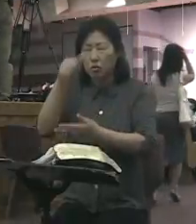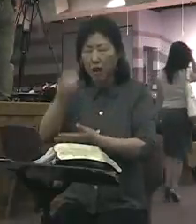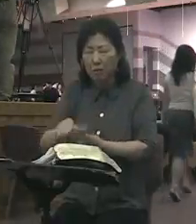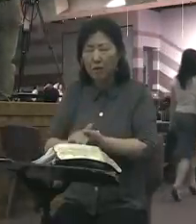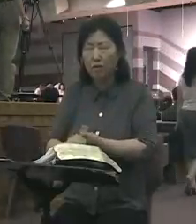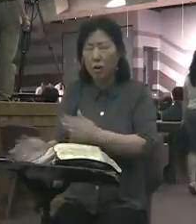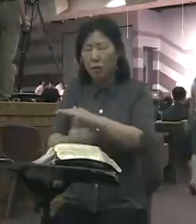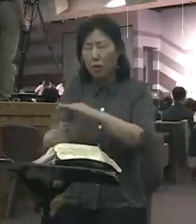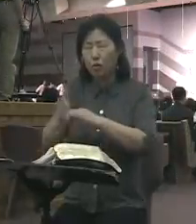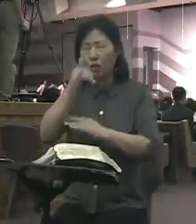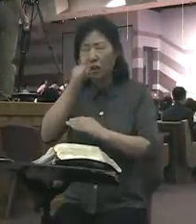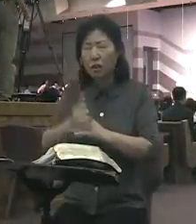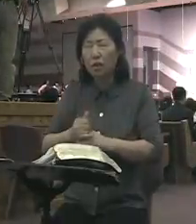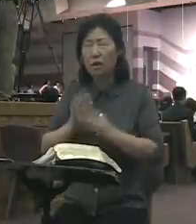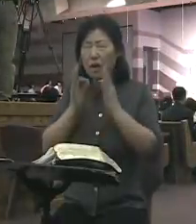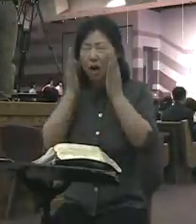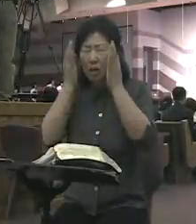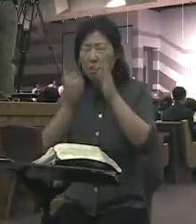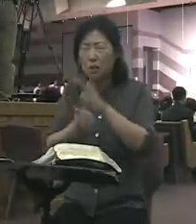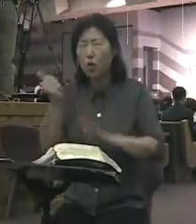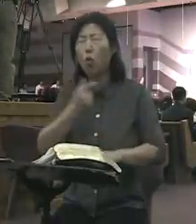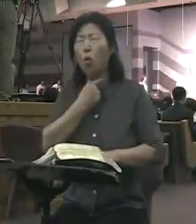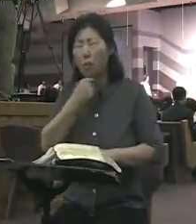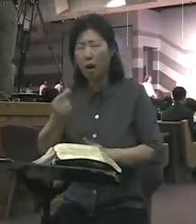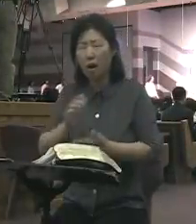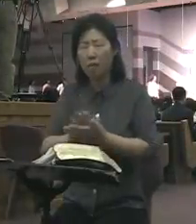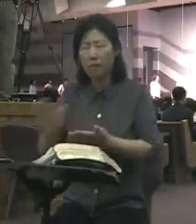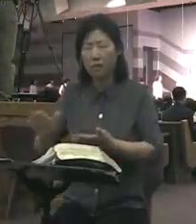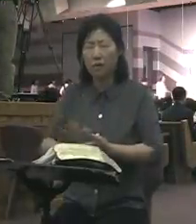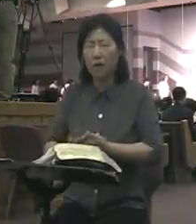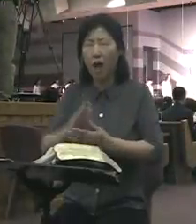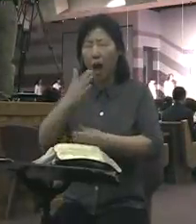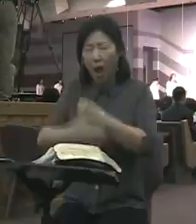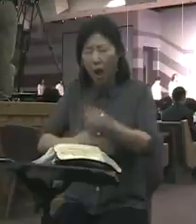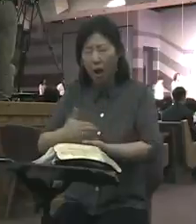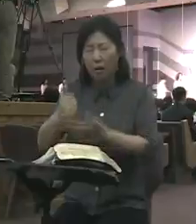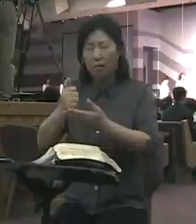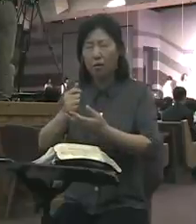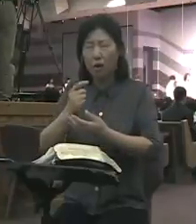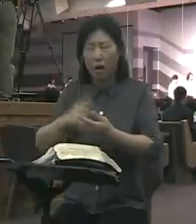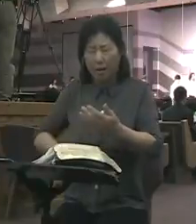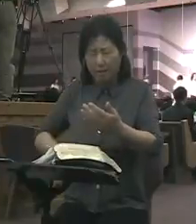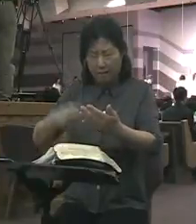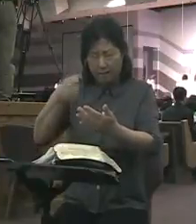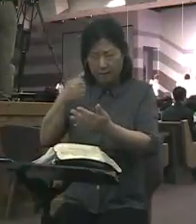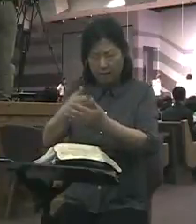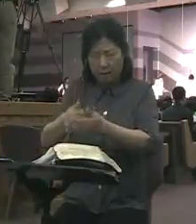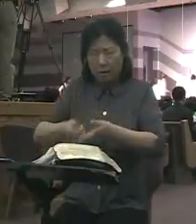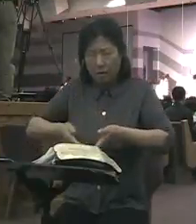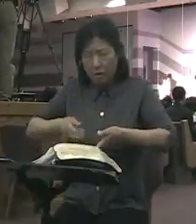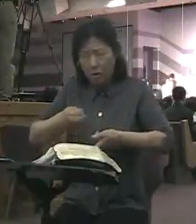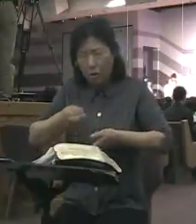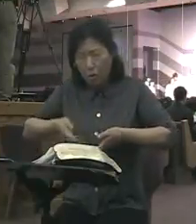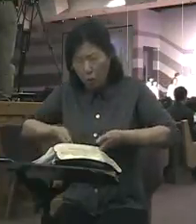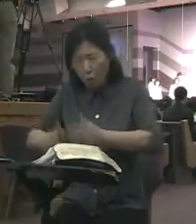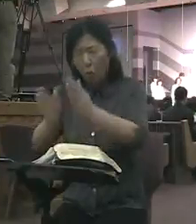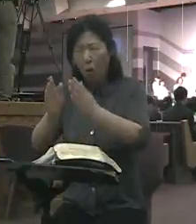수 있기를 간절히 소망하나이다. 하나님, 과감하게 렛고 할 수 있는, 비울 수 있는